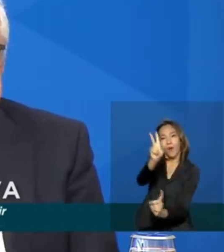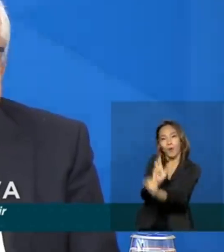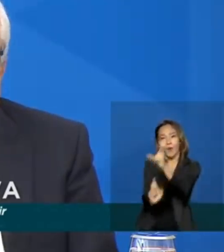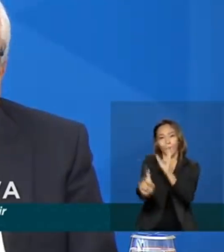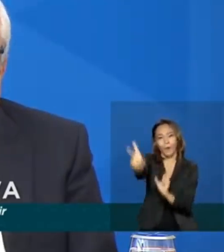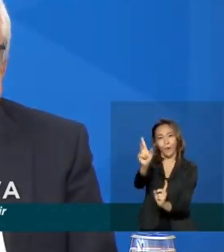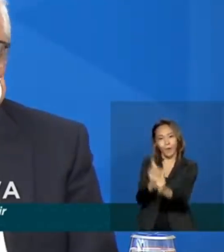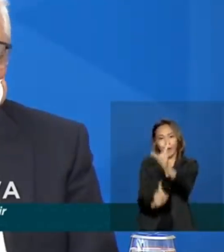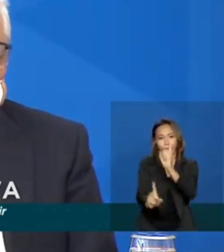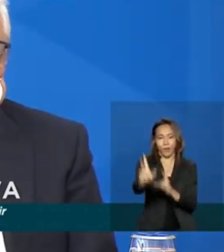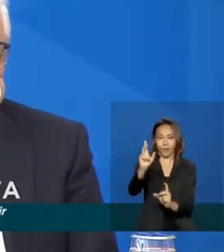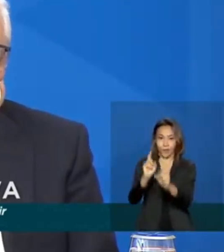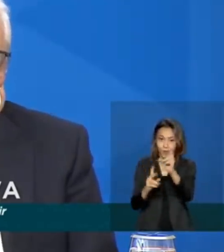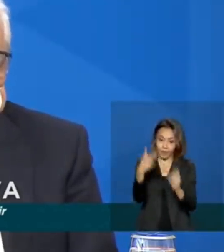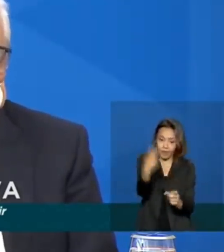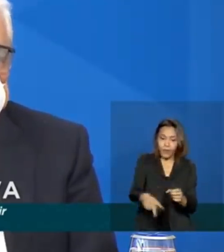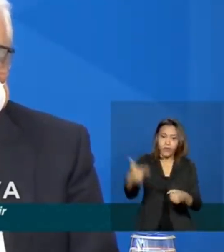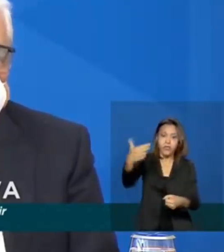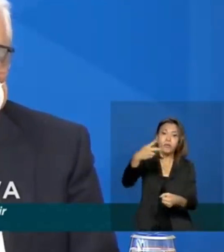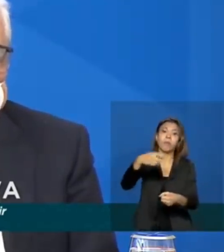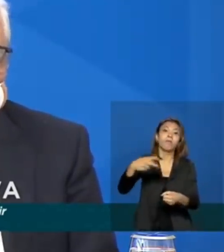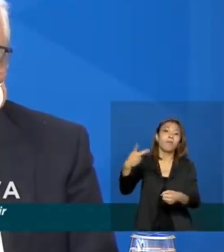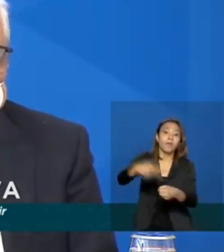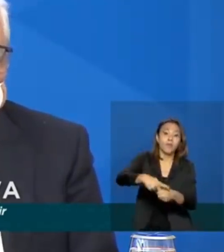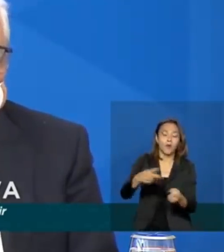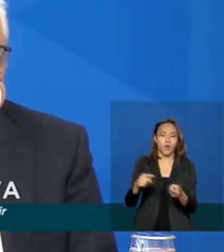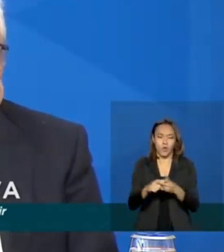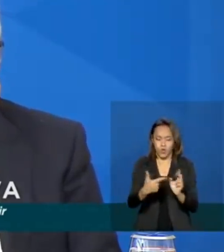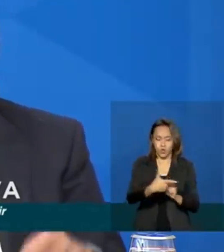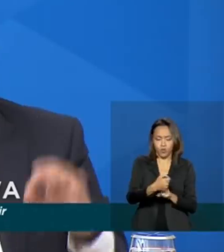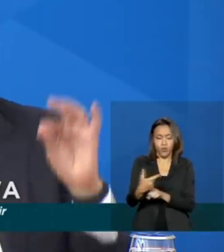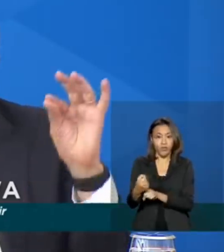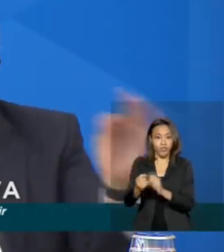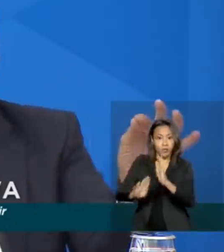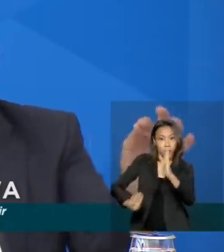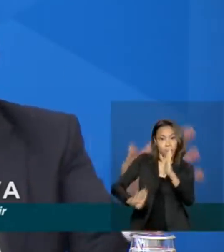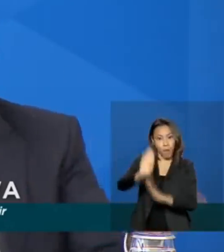petróleo. Em 2020, recorde nas exportações de petróleo,